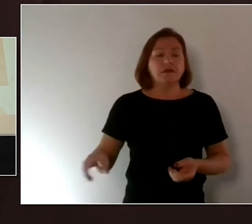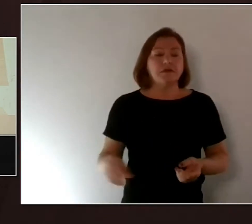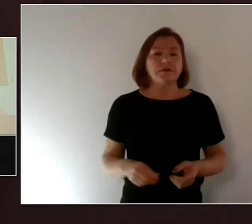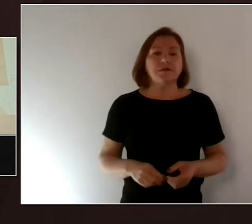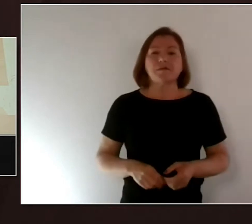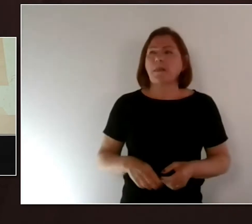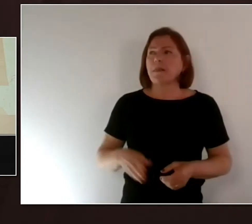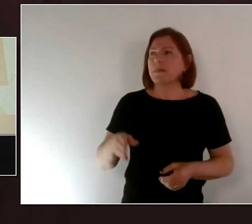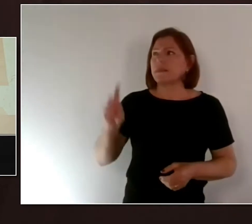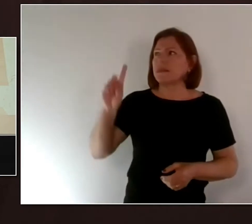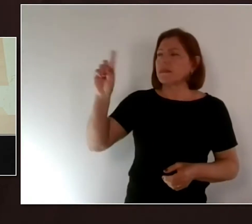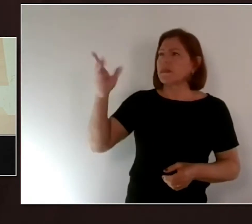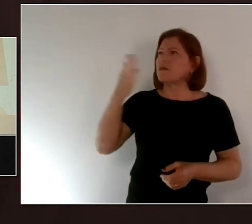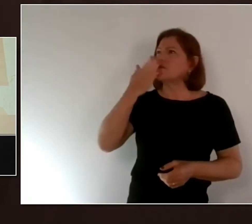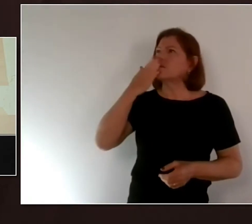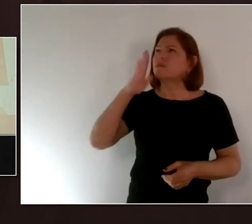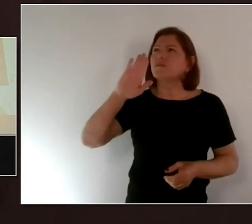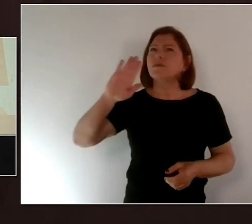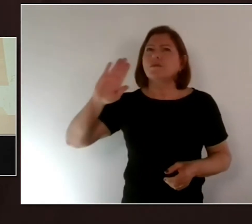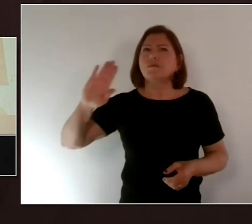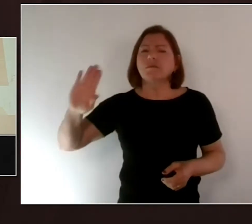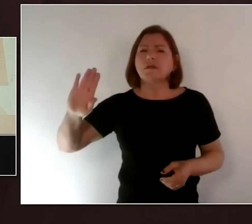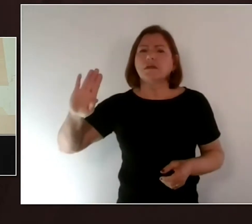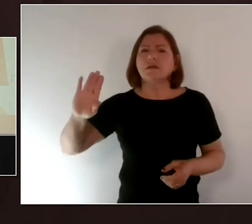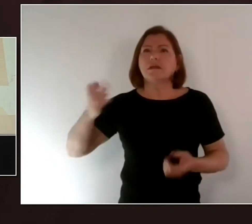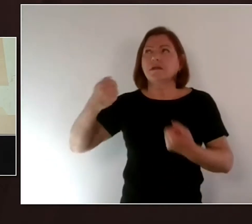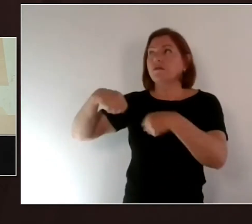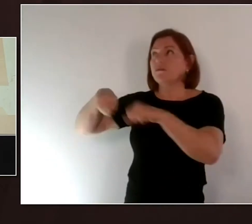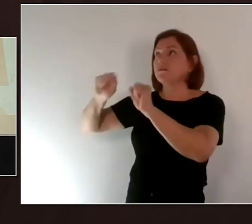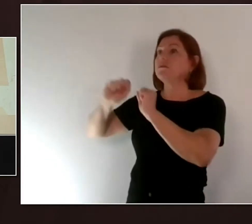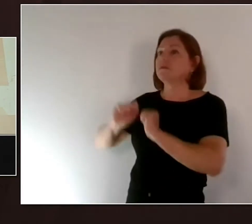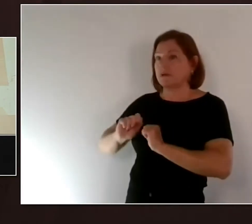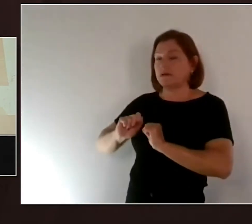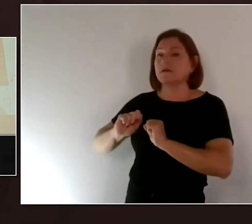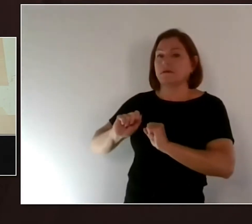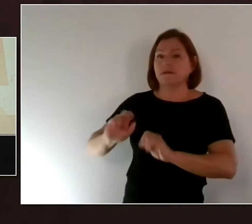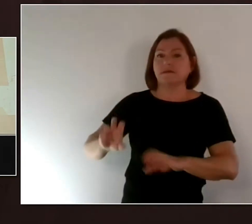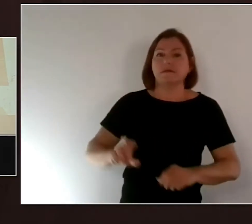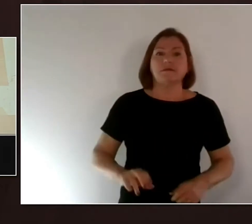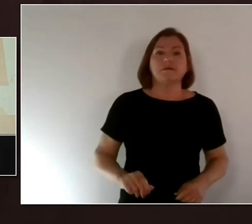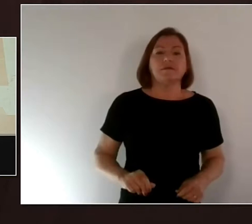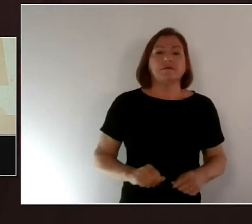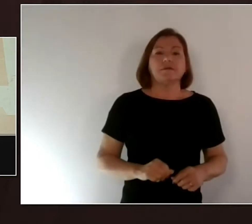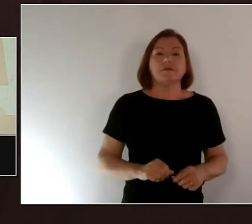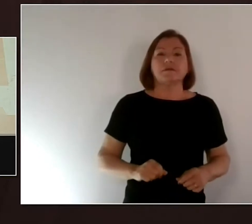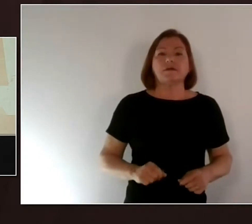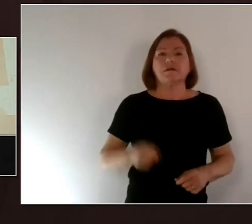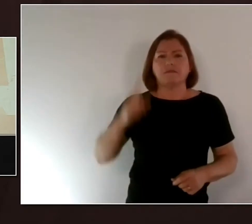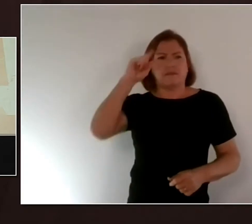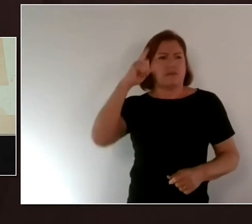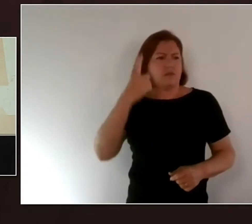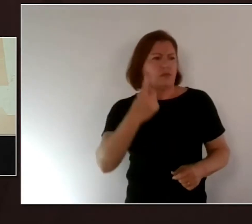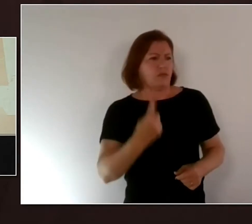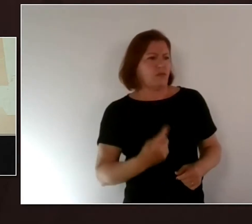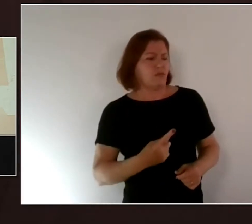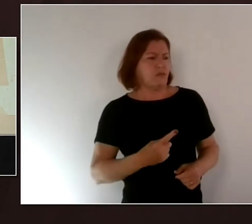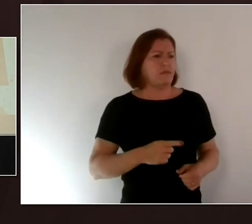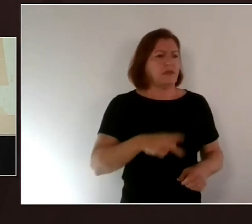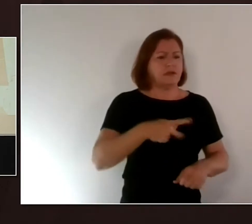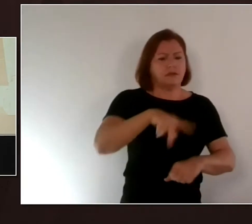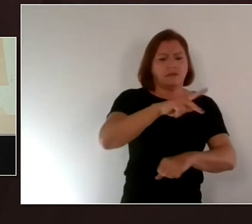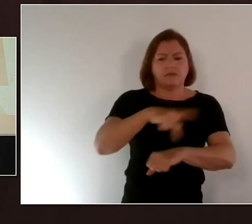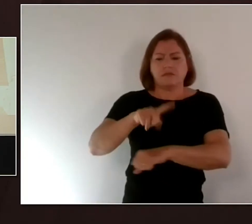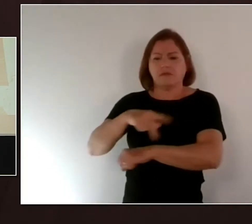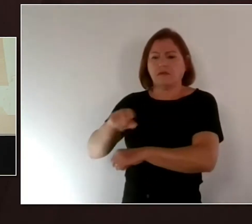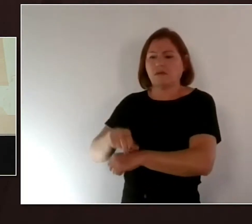prometeu dar às nações o domínio das nações para Cristo. Aí